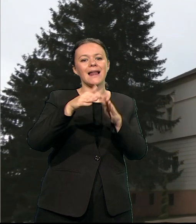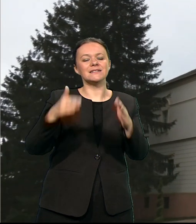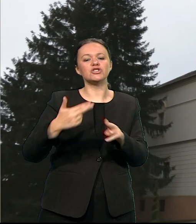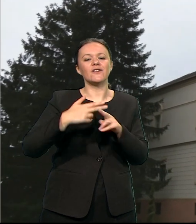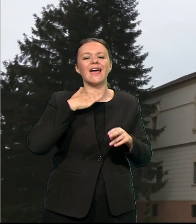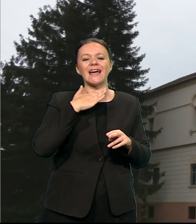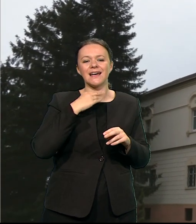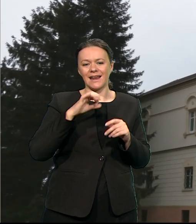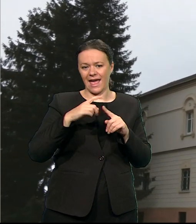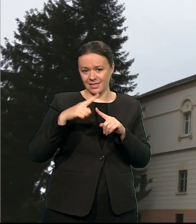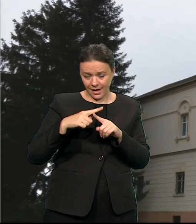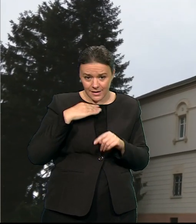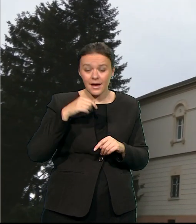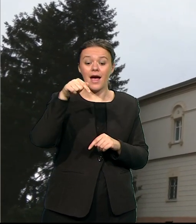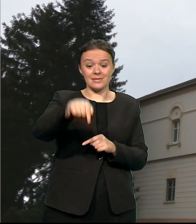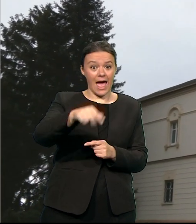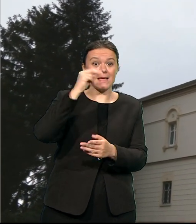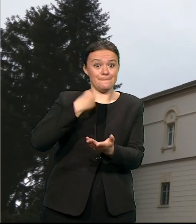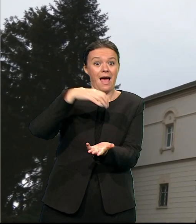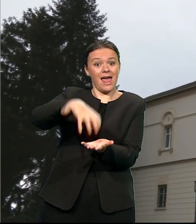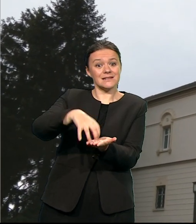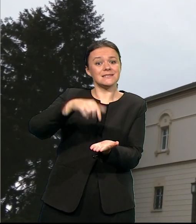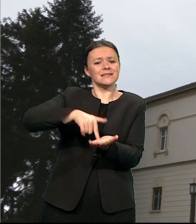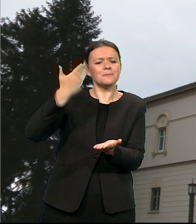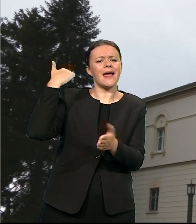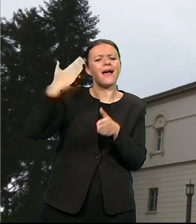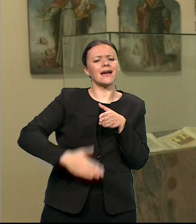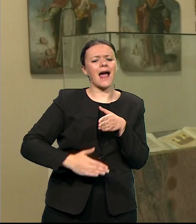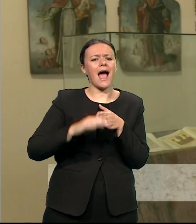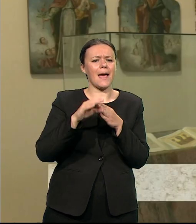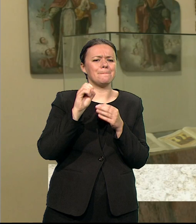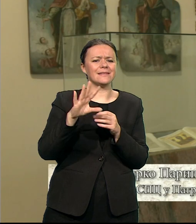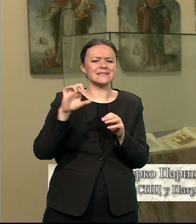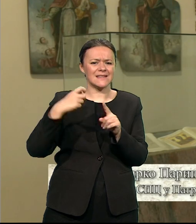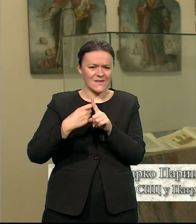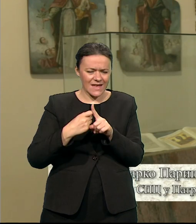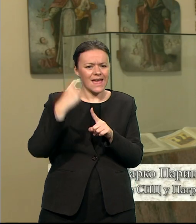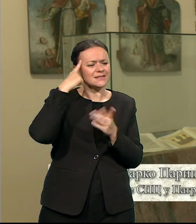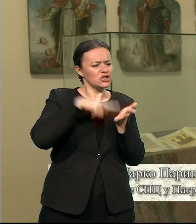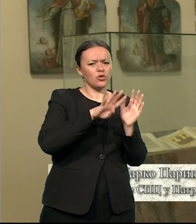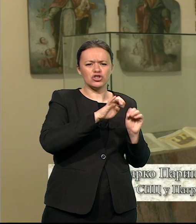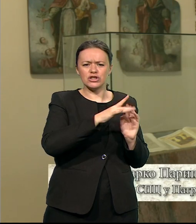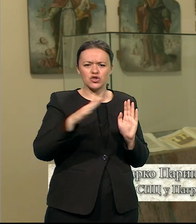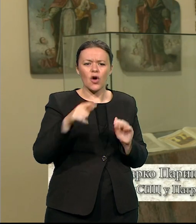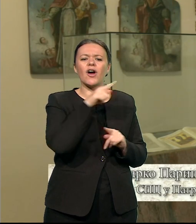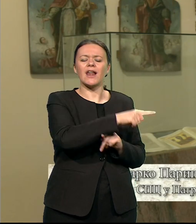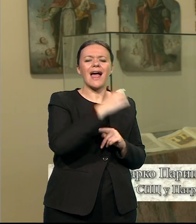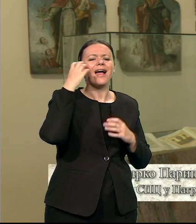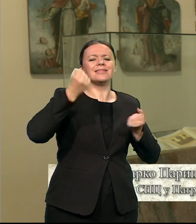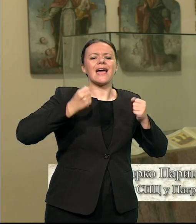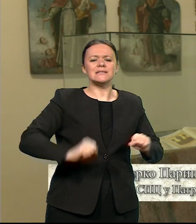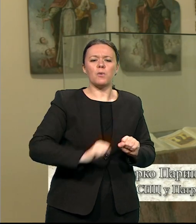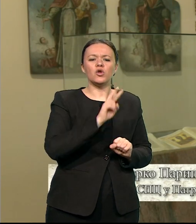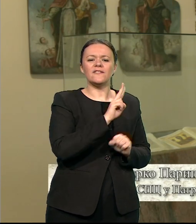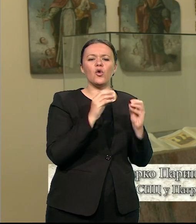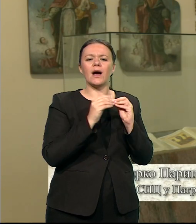I prema predanju, manastir je još krajem 15. veka osnovan od strane despota Vuka Brankovića, koji u